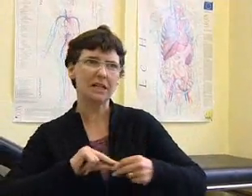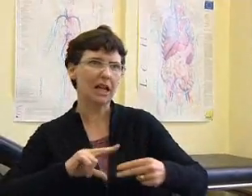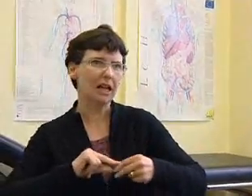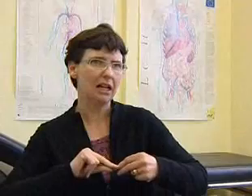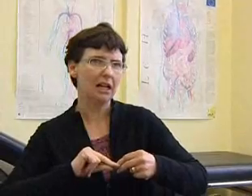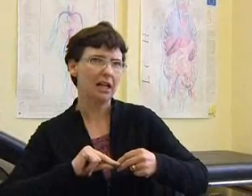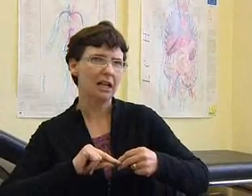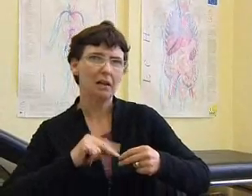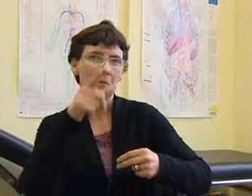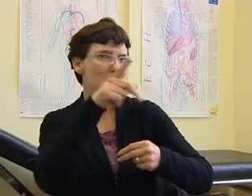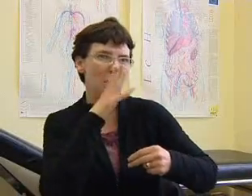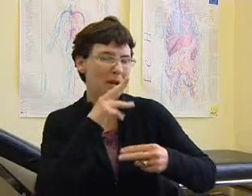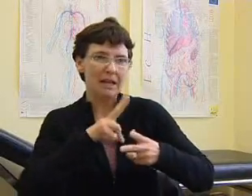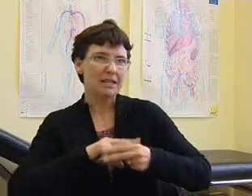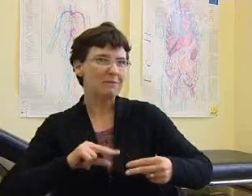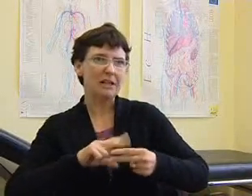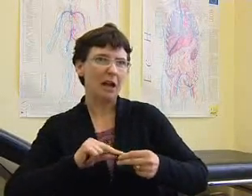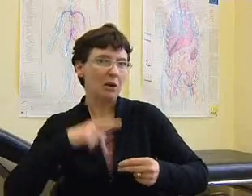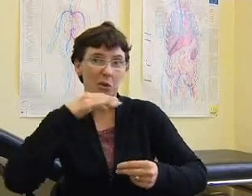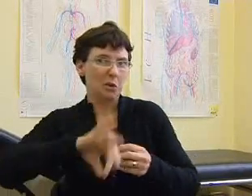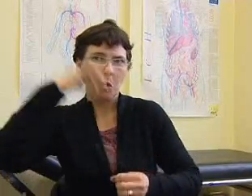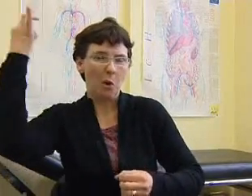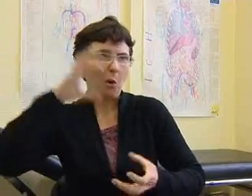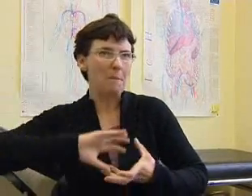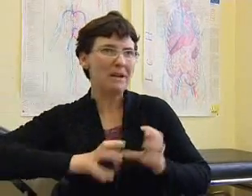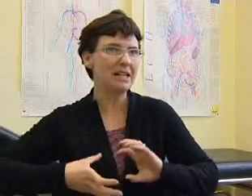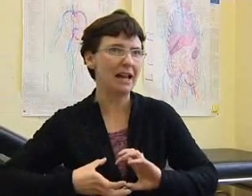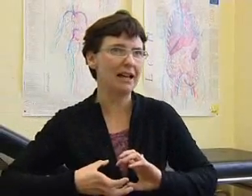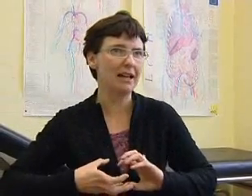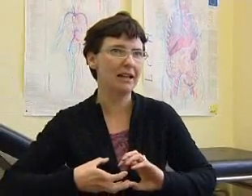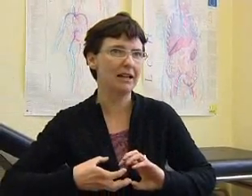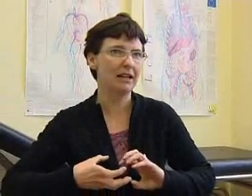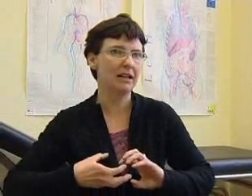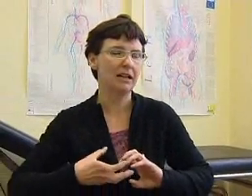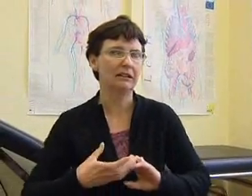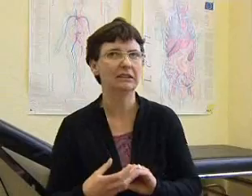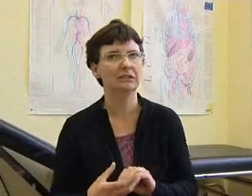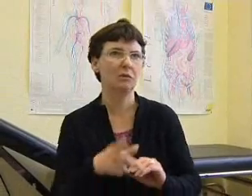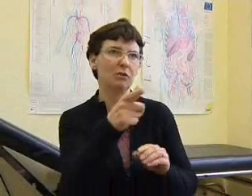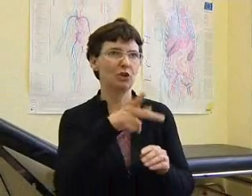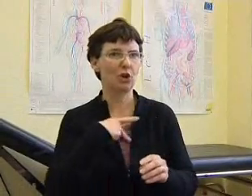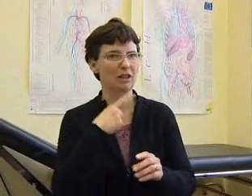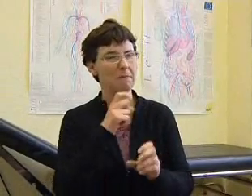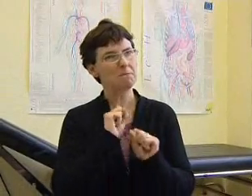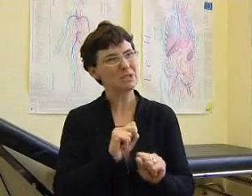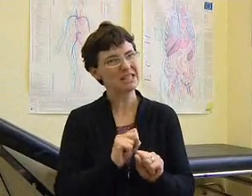retrouvait coincé, il n'arrivait pas à m'expliquer, c'était trop compliqué.